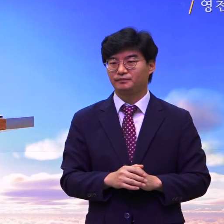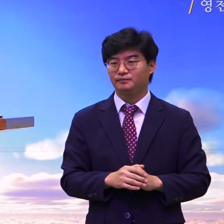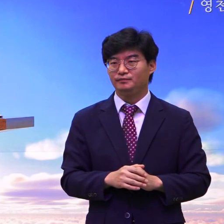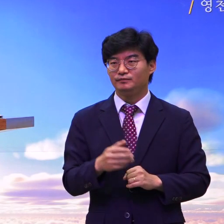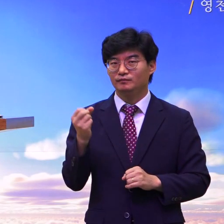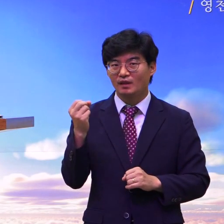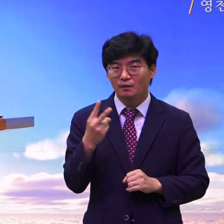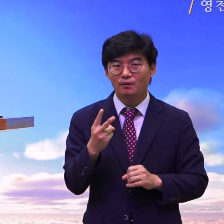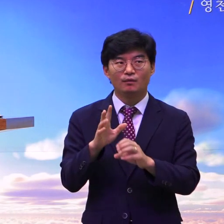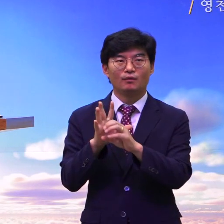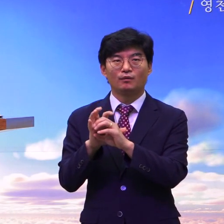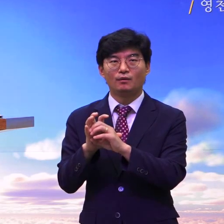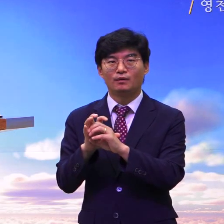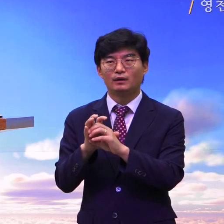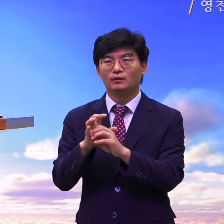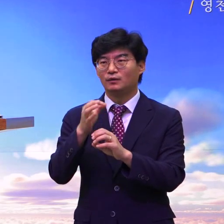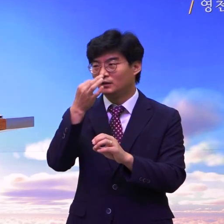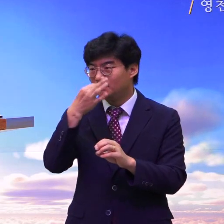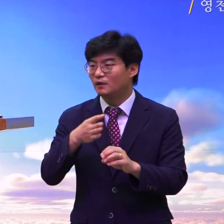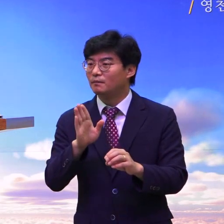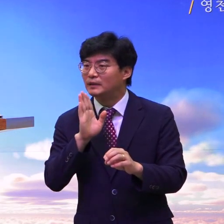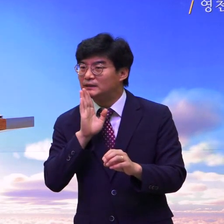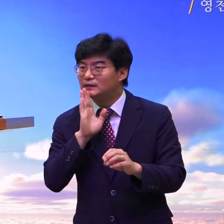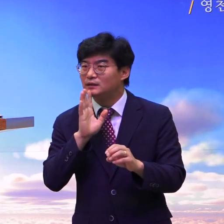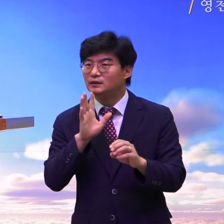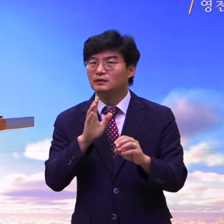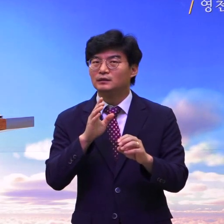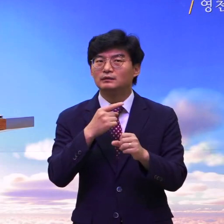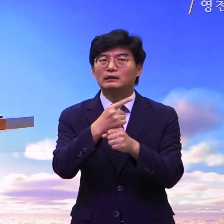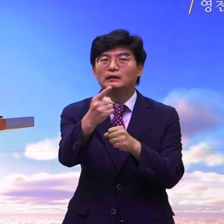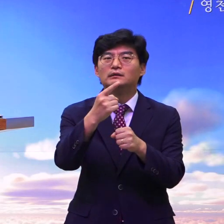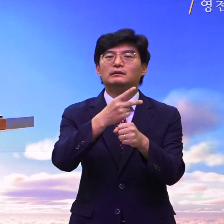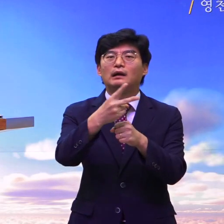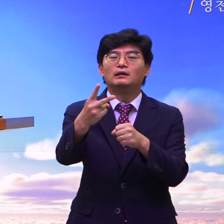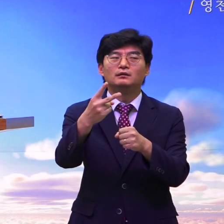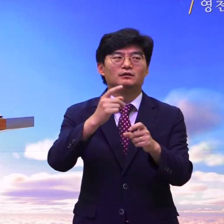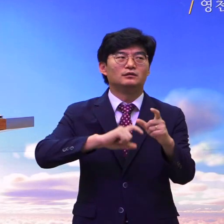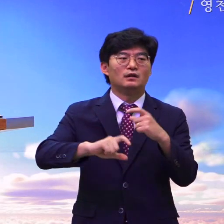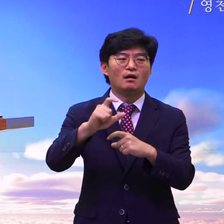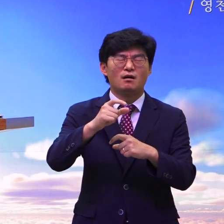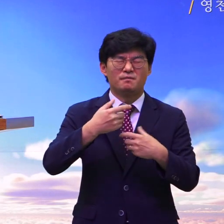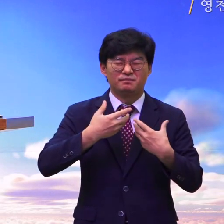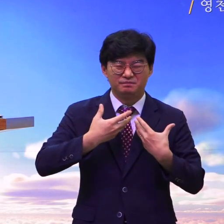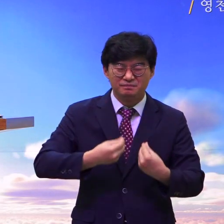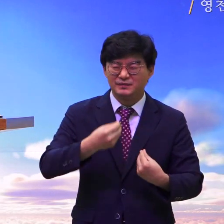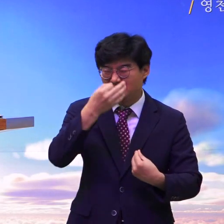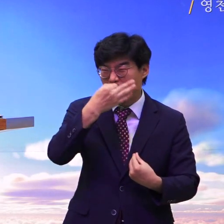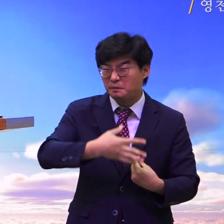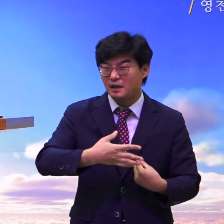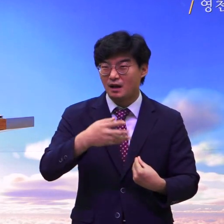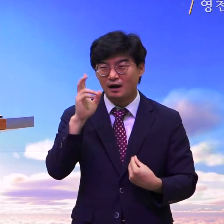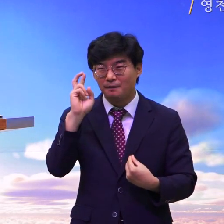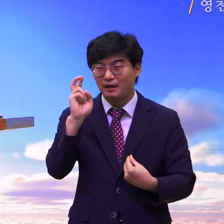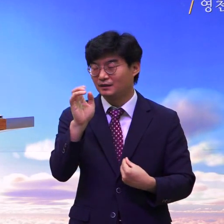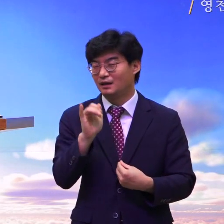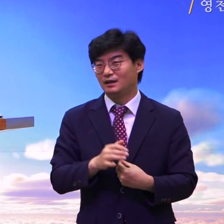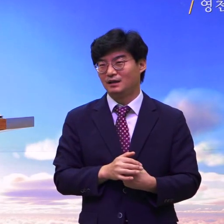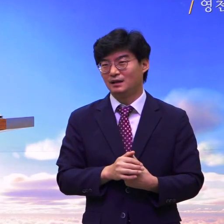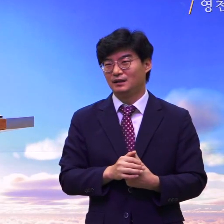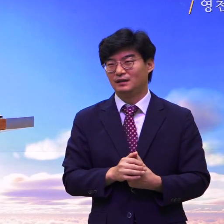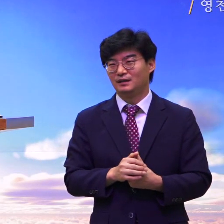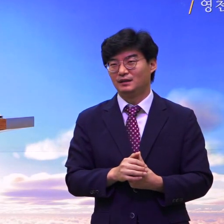그리고 지금 코로나 시대도 힘들지만 코로나 이후가 더 절망적이라는 그런 얘기를 하는 전문가들도 있습니다.